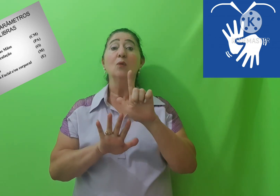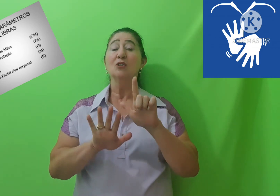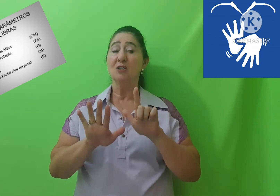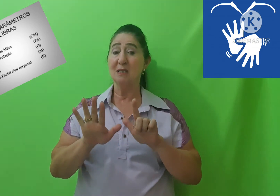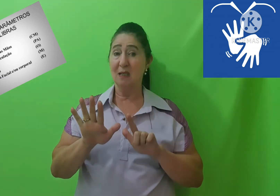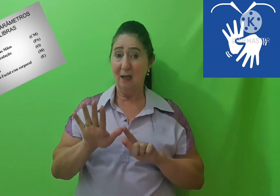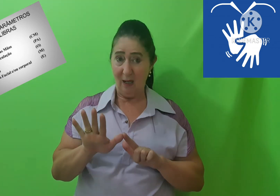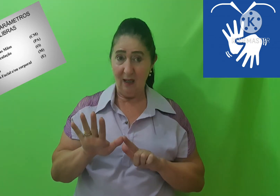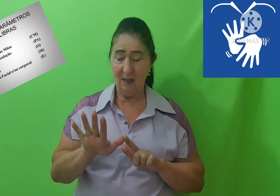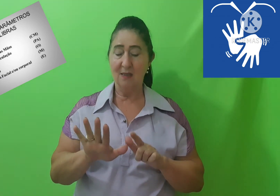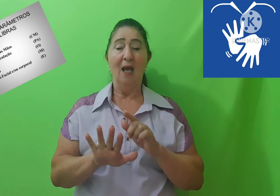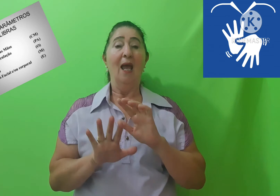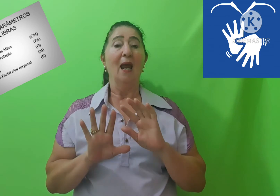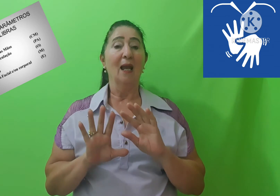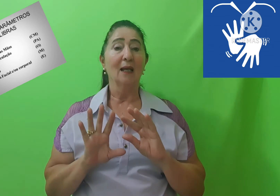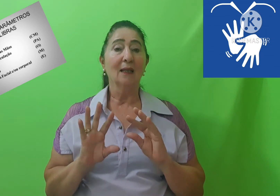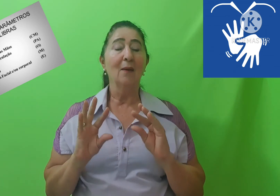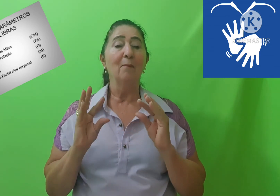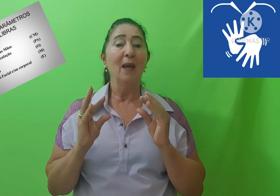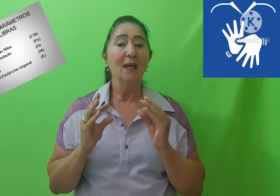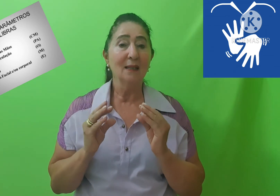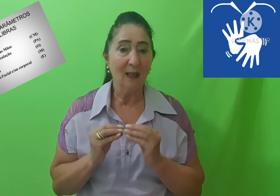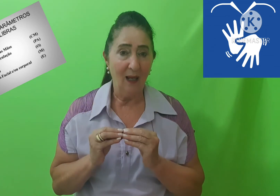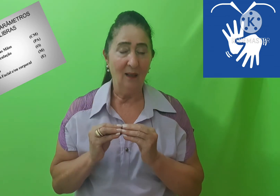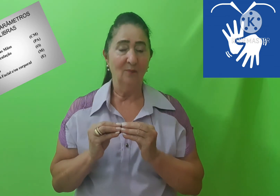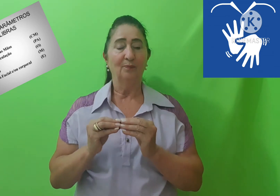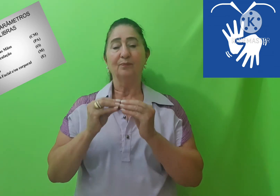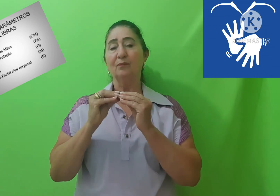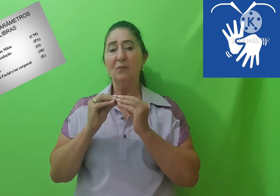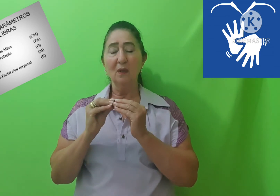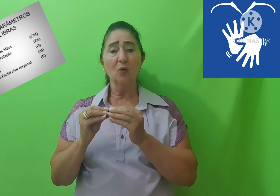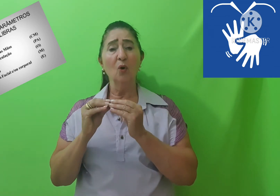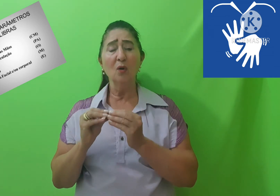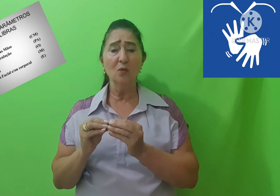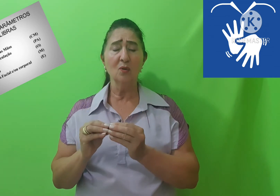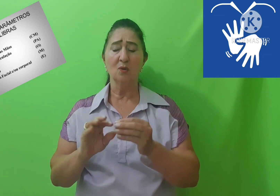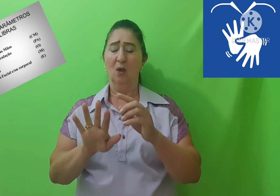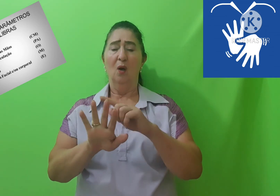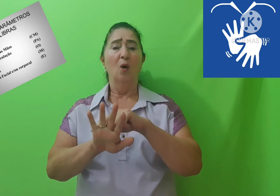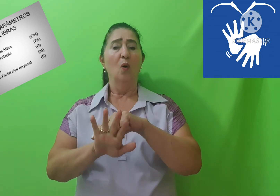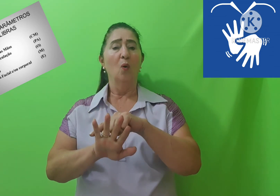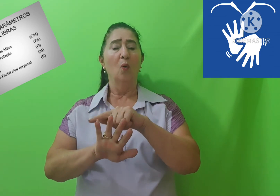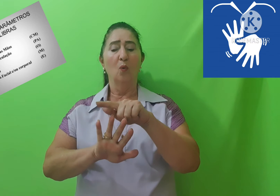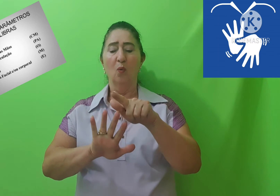de sinais, ela também tem todos